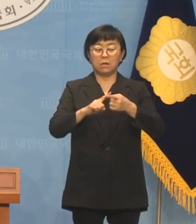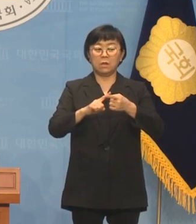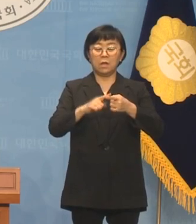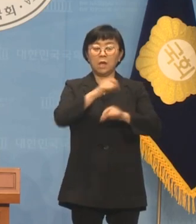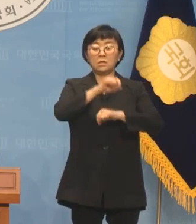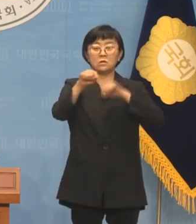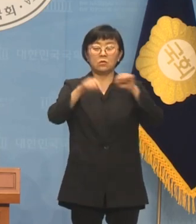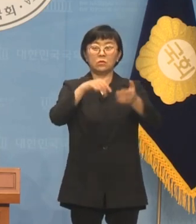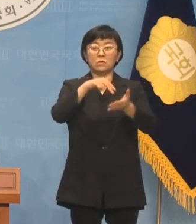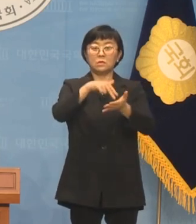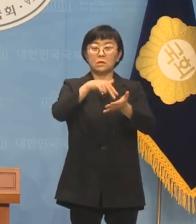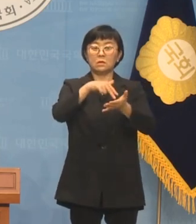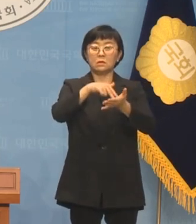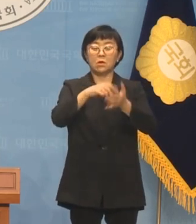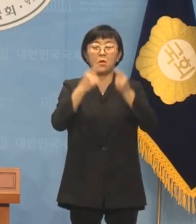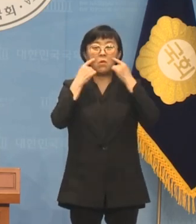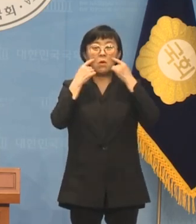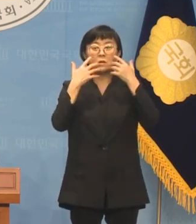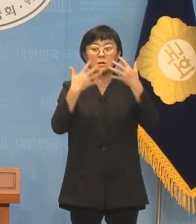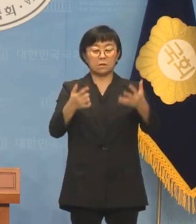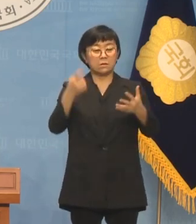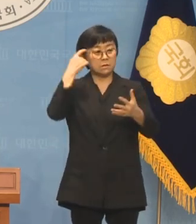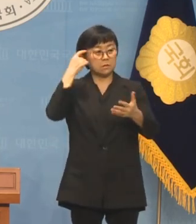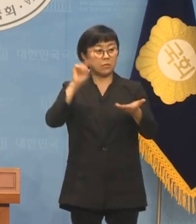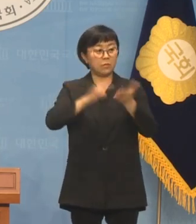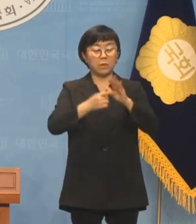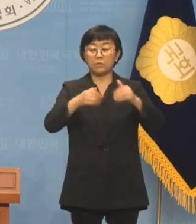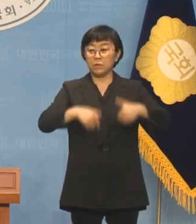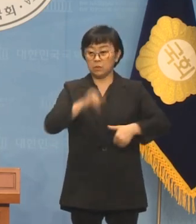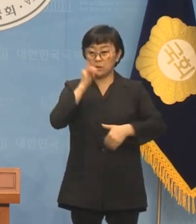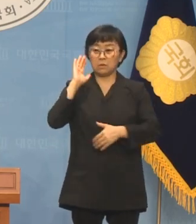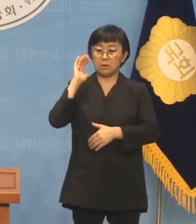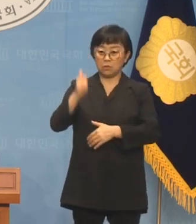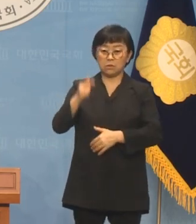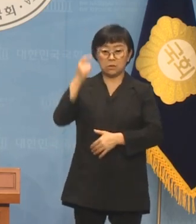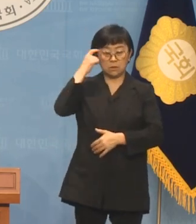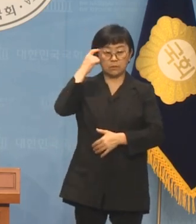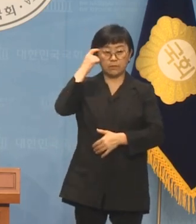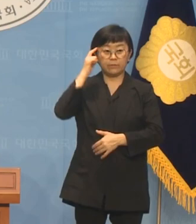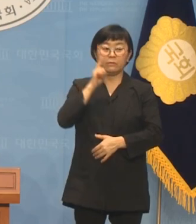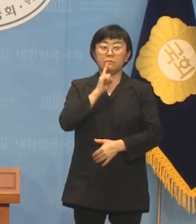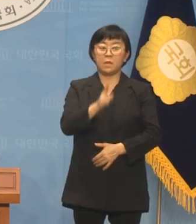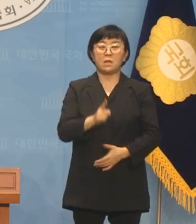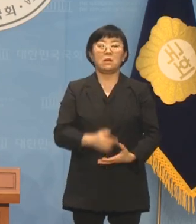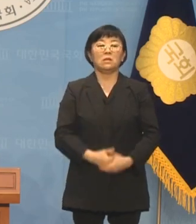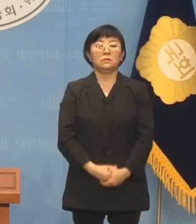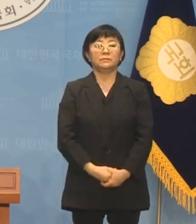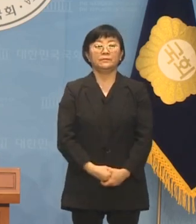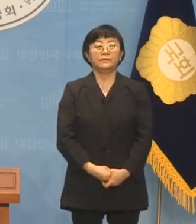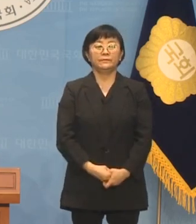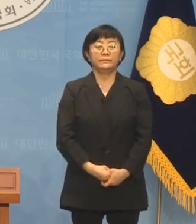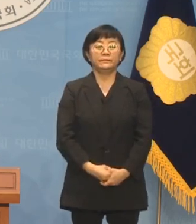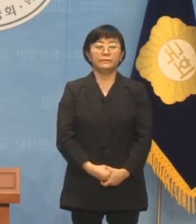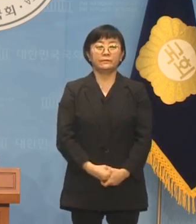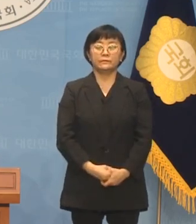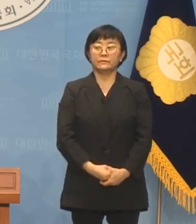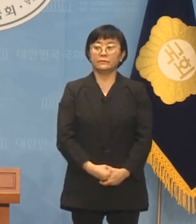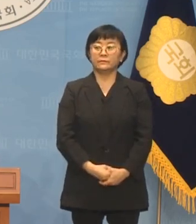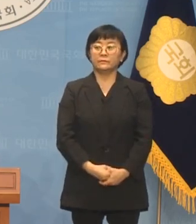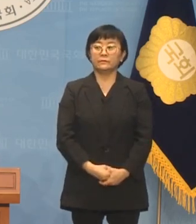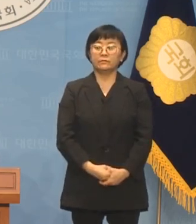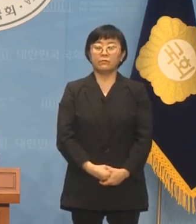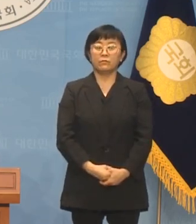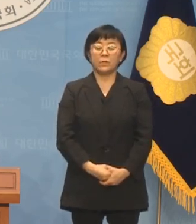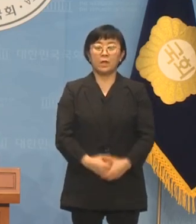행정부 차원의 확고한 의지 표명이 필요하다는 게 대통령의 생각이다라고 밝혔습니다.